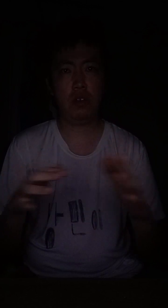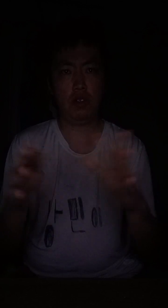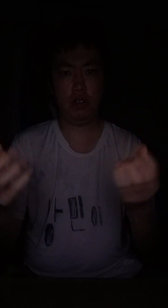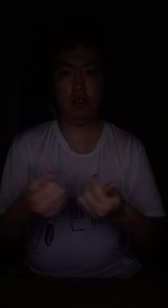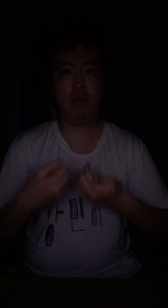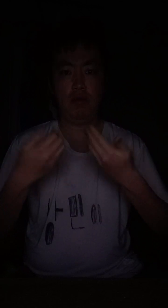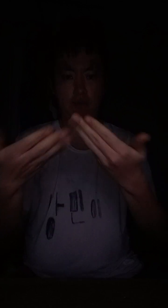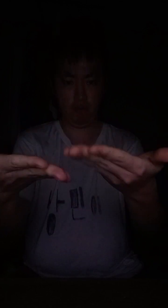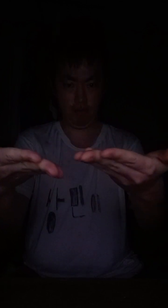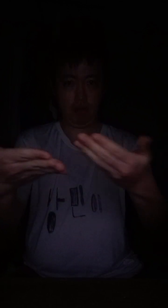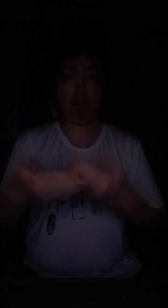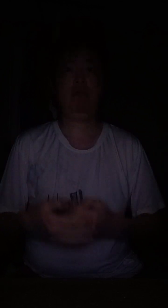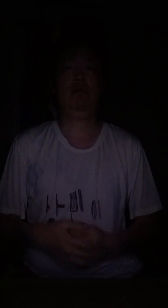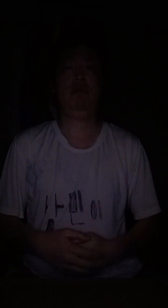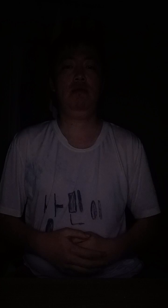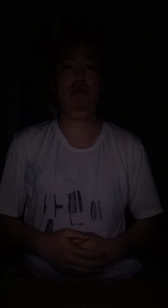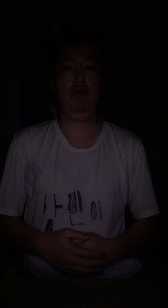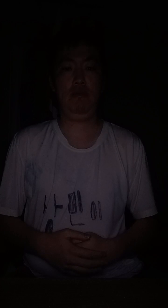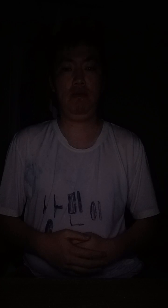기자가 취재했습니다.